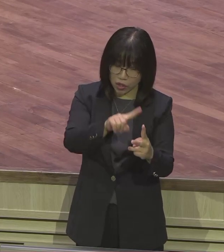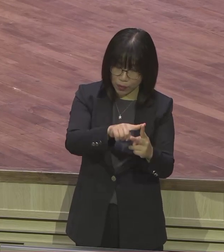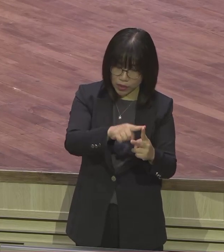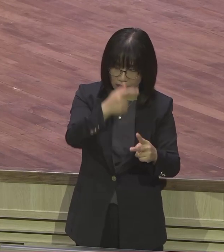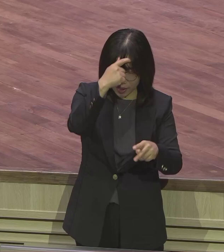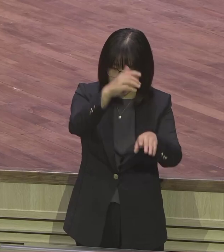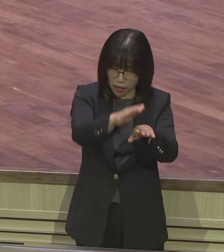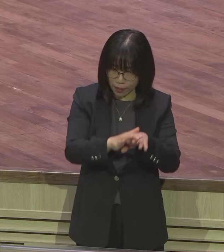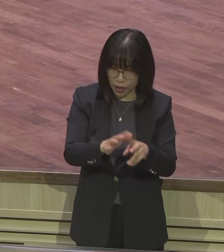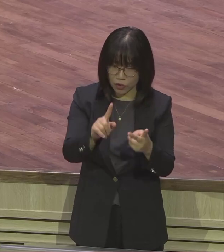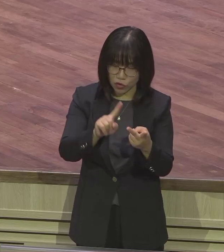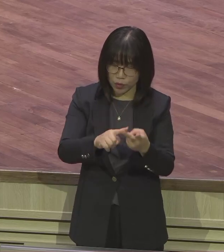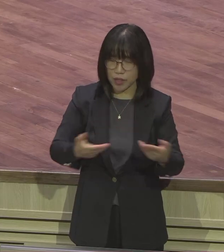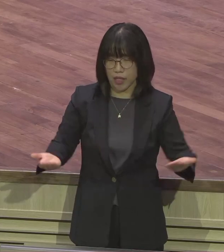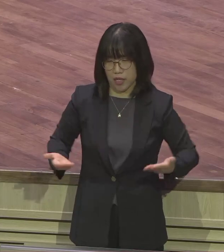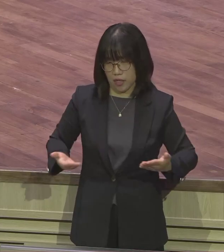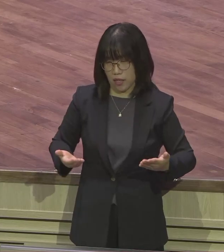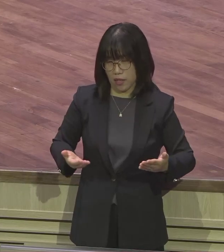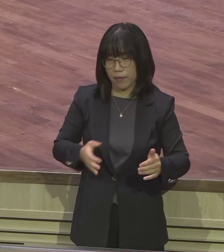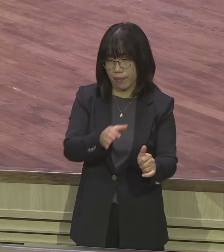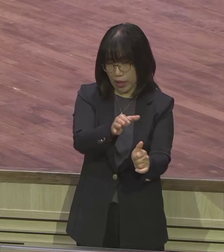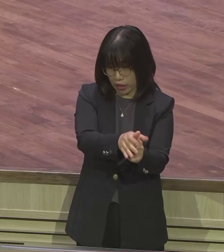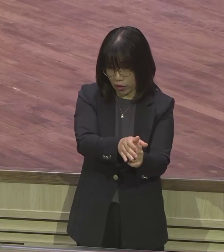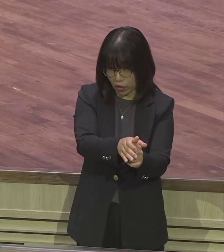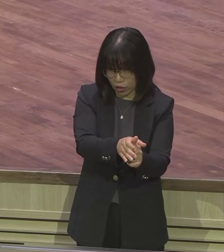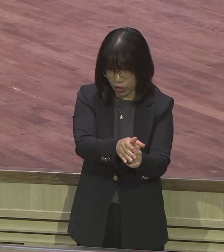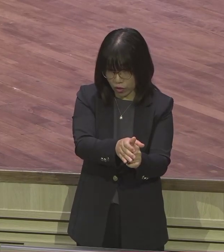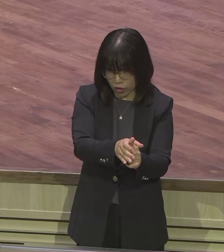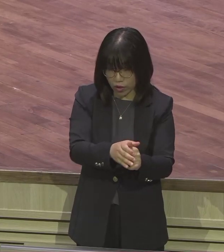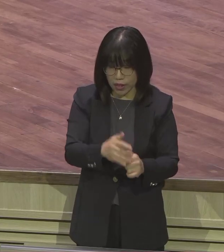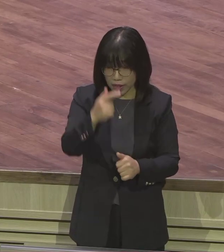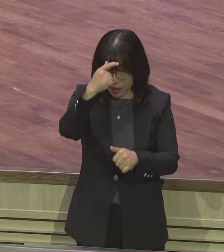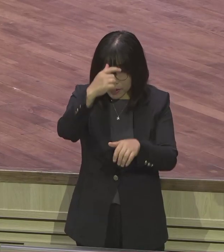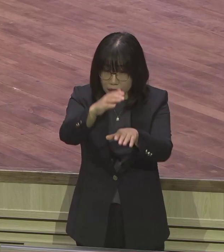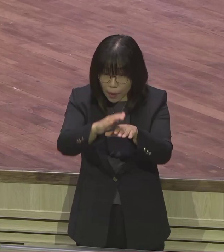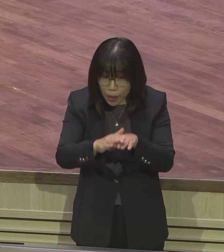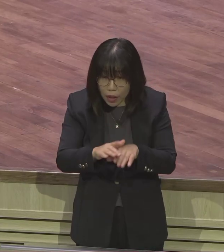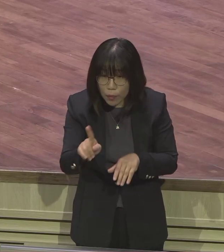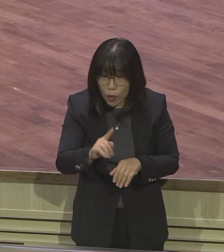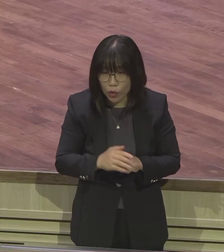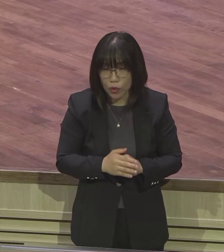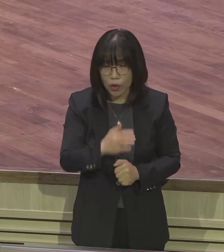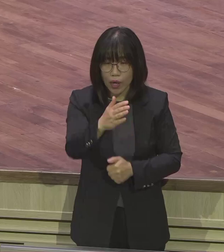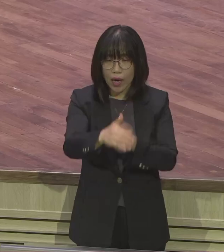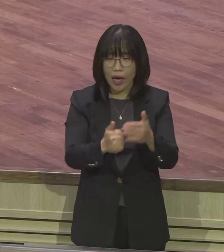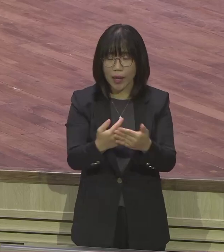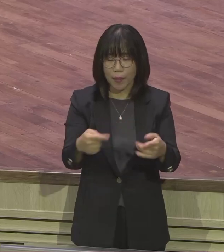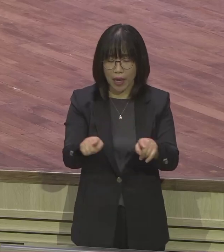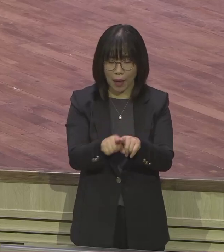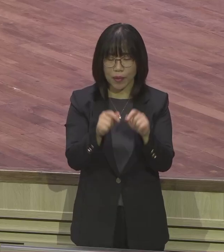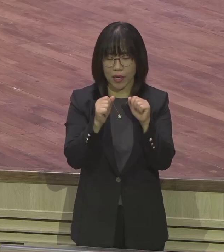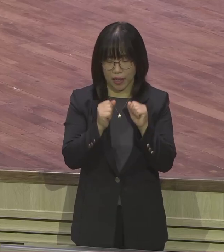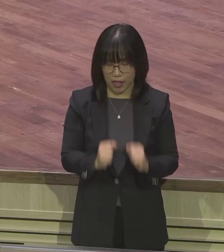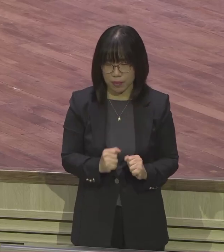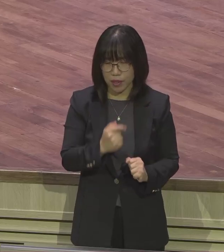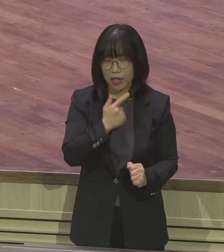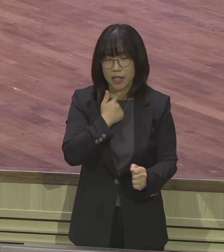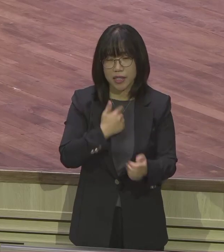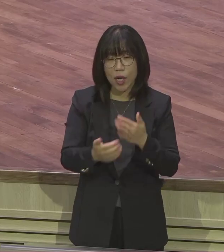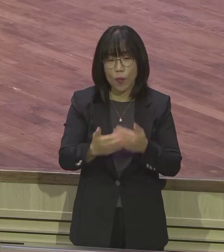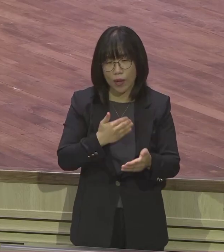쌓는 것이 되는 것이다. 특히 예배는 하나님의 인재를 체험하는 것이다. 하나님이 나와 함께 하심을